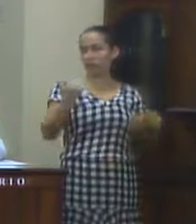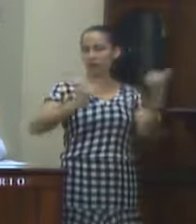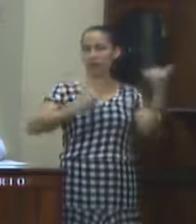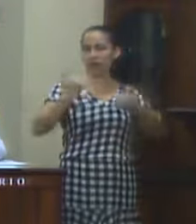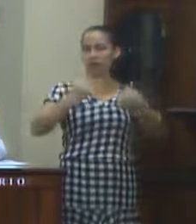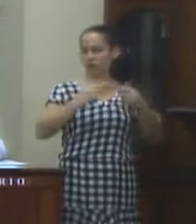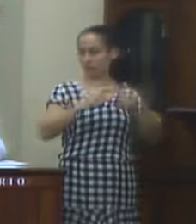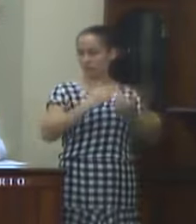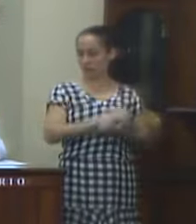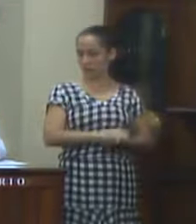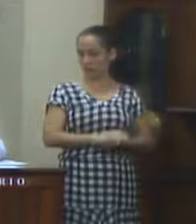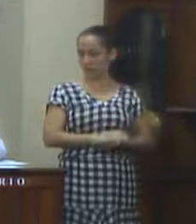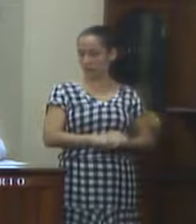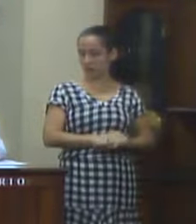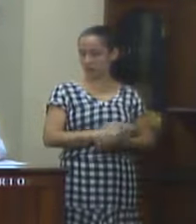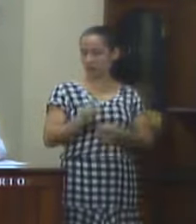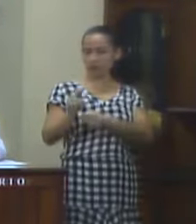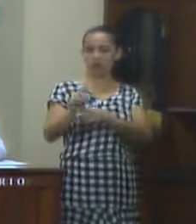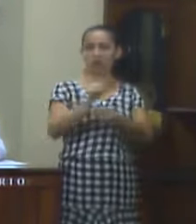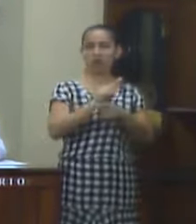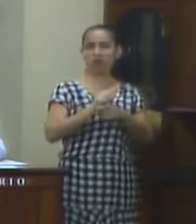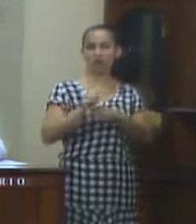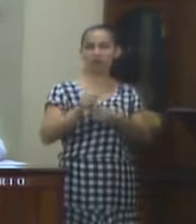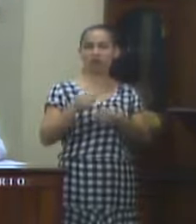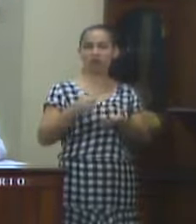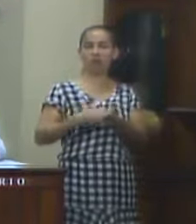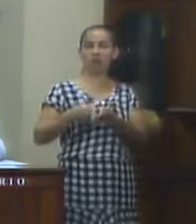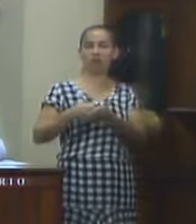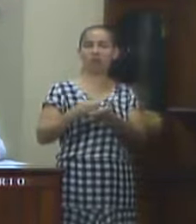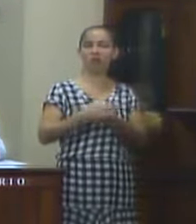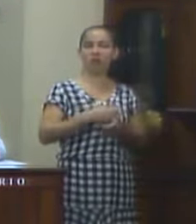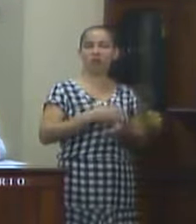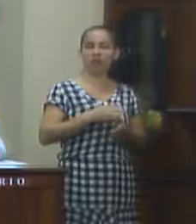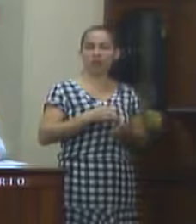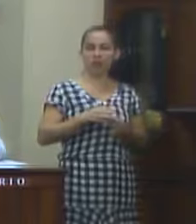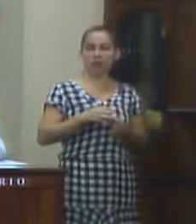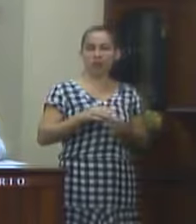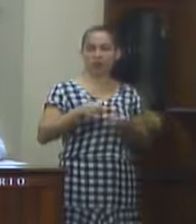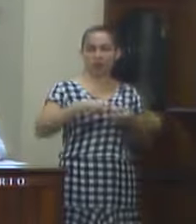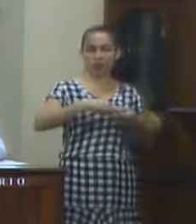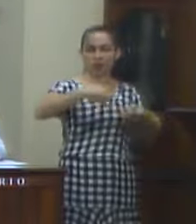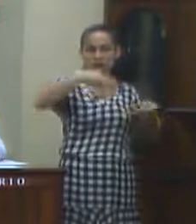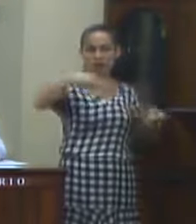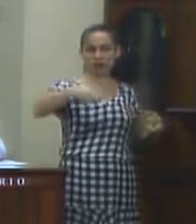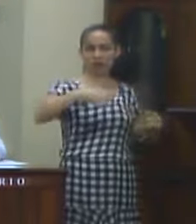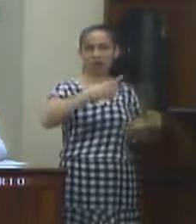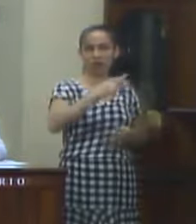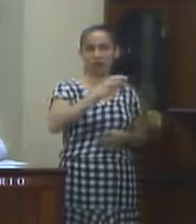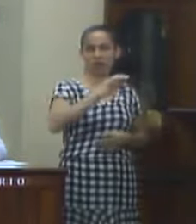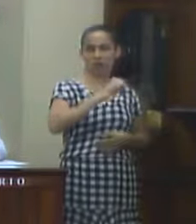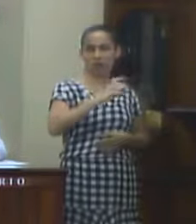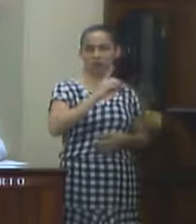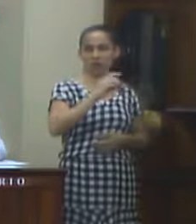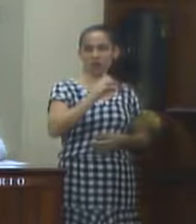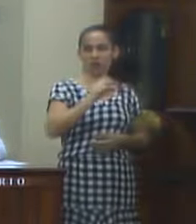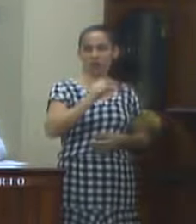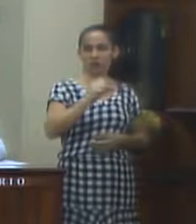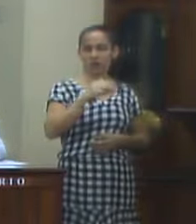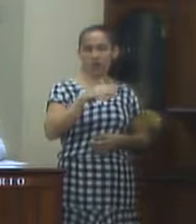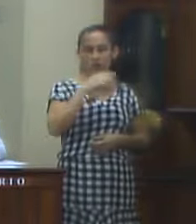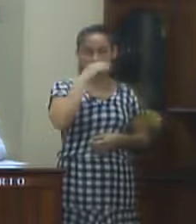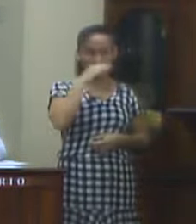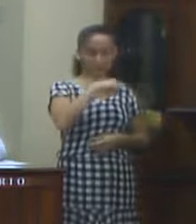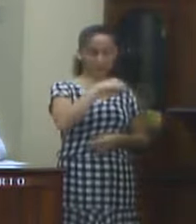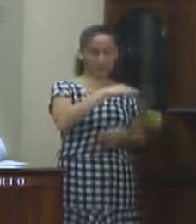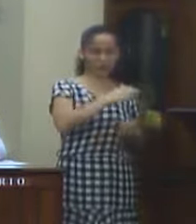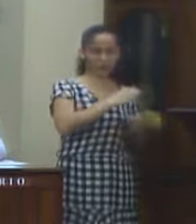informações sobre a fiscalização do cumprimento de medidas de passagem sobre a Ponte do Zingano, que liga o distrito de Barão de